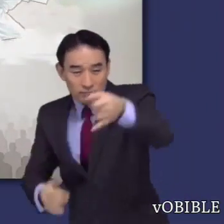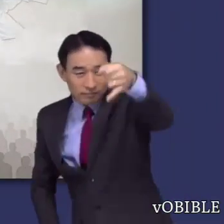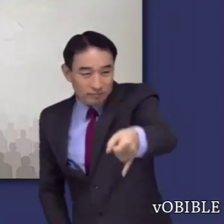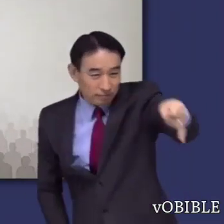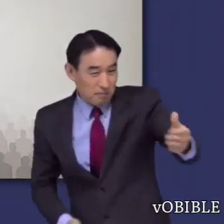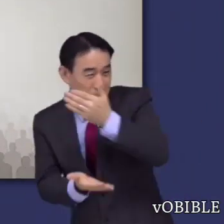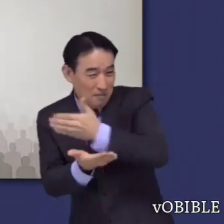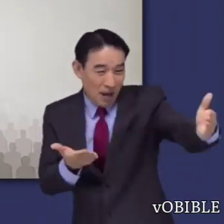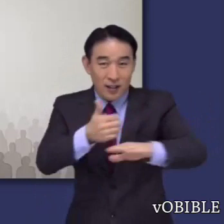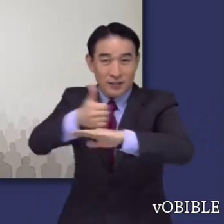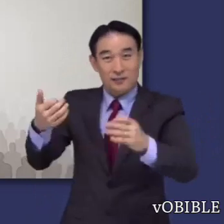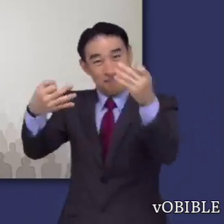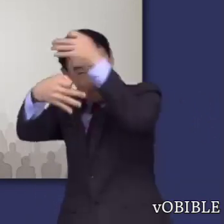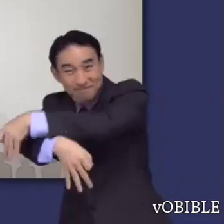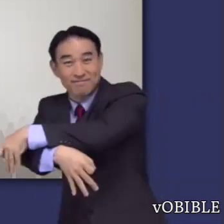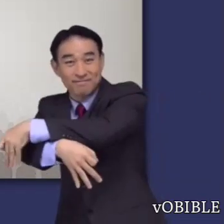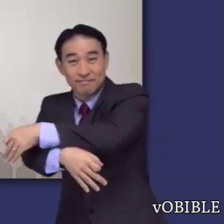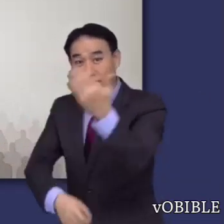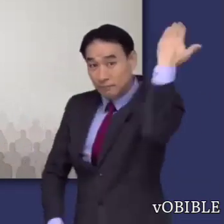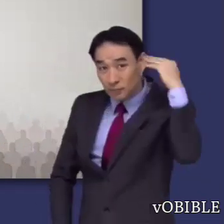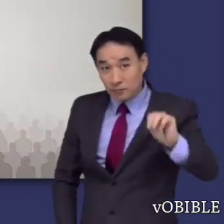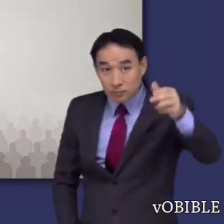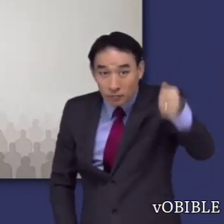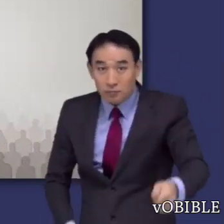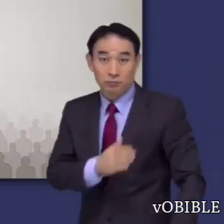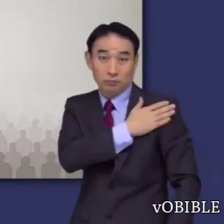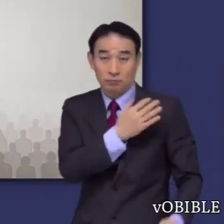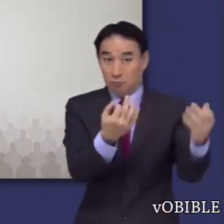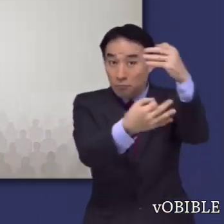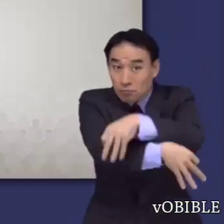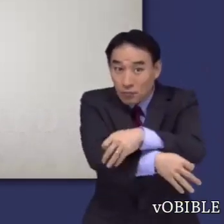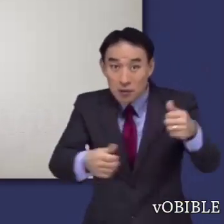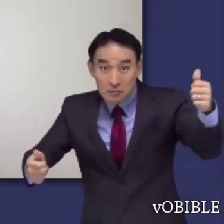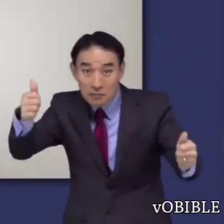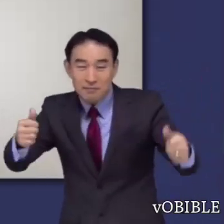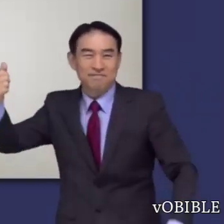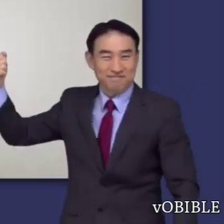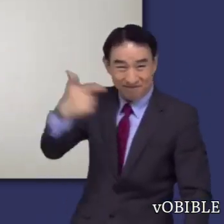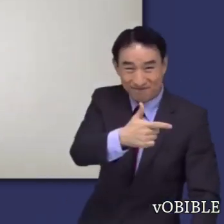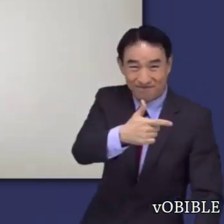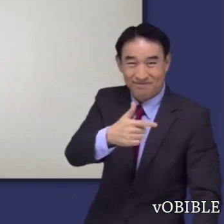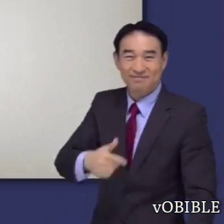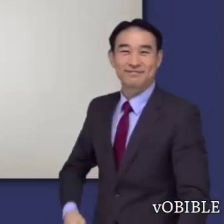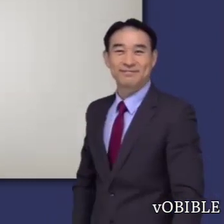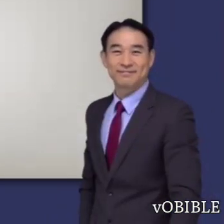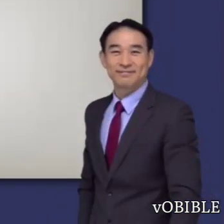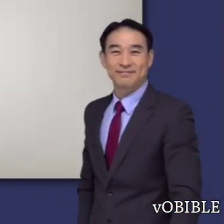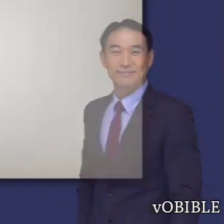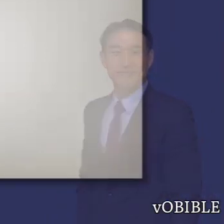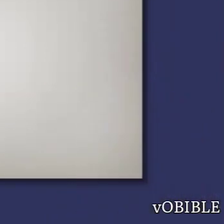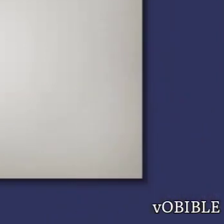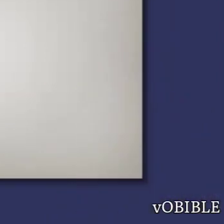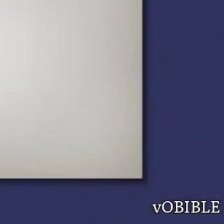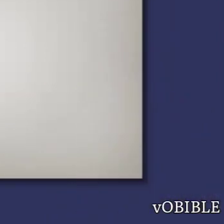了。耶稣的赎价也是新约的基础，这个约比摩西作为居间人的法典之约